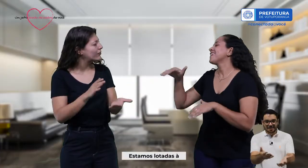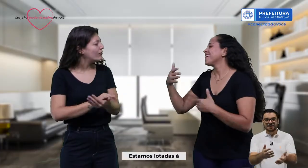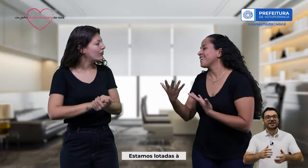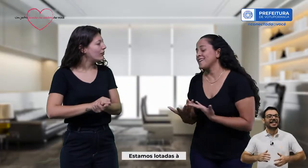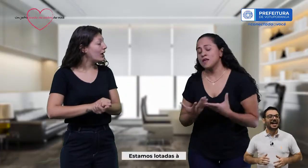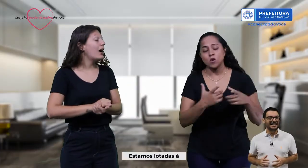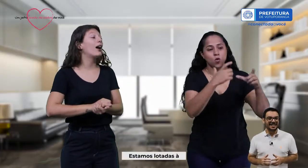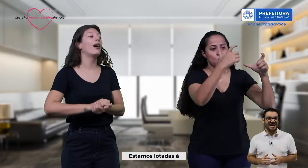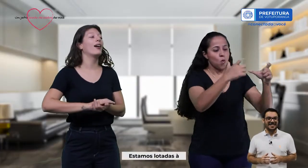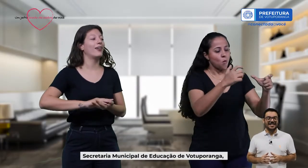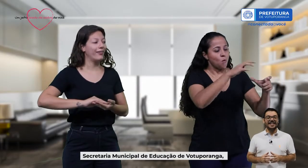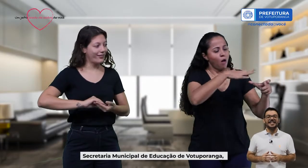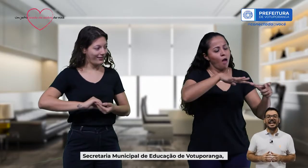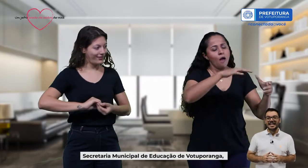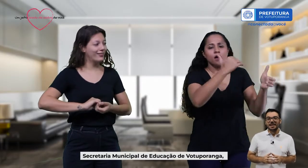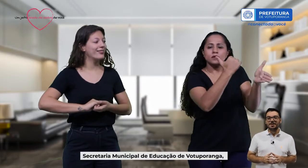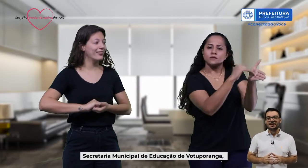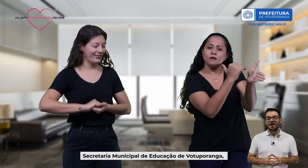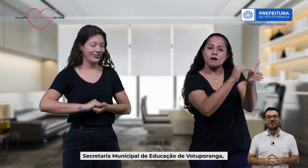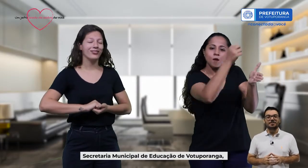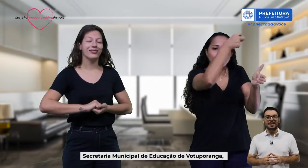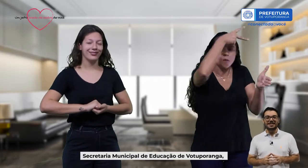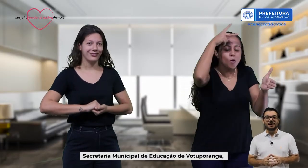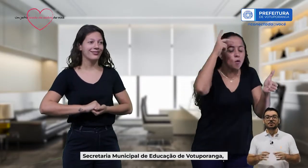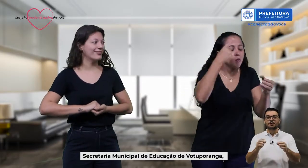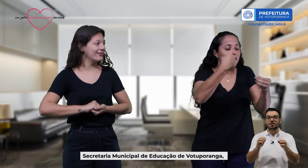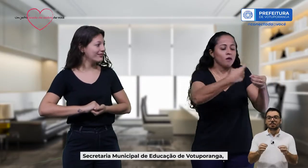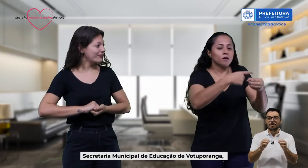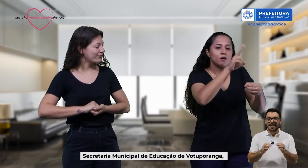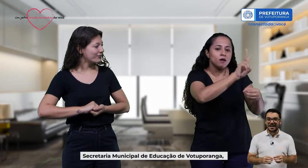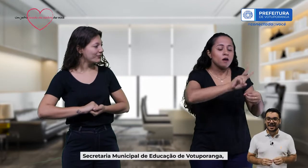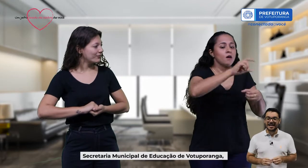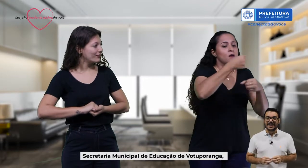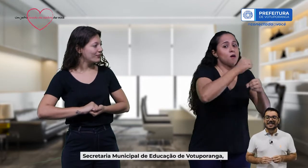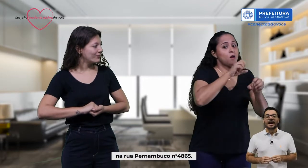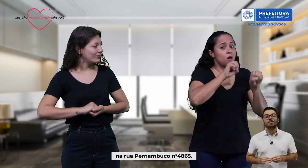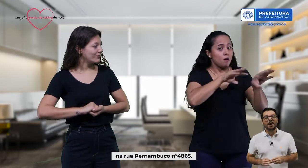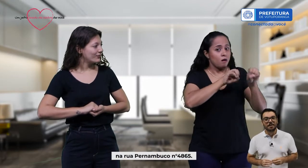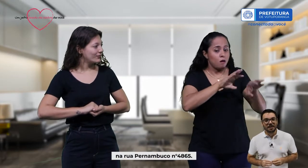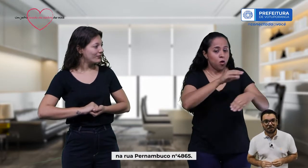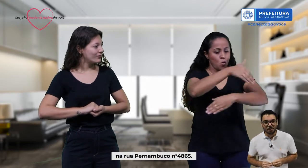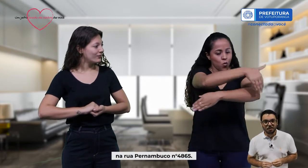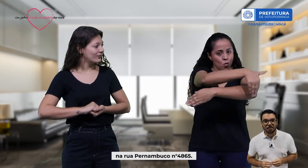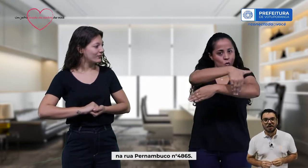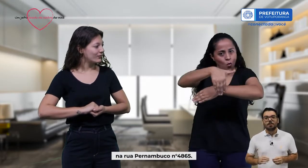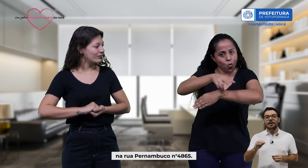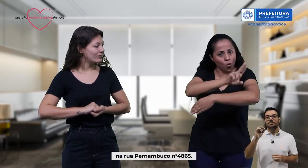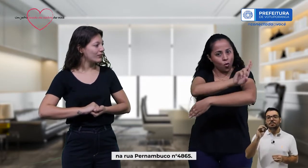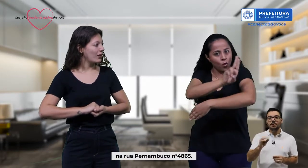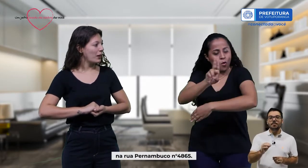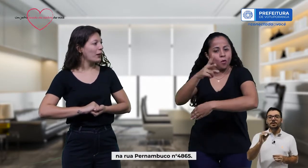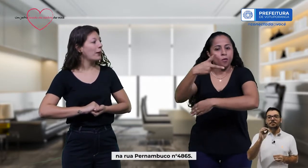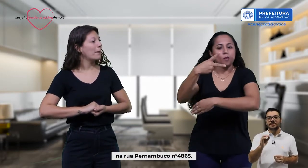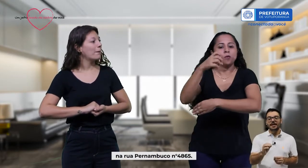Estamos lotadas à Secretaria Municipal de Educação de Votuporanga, na Rua Pernambuco,